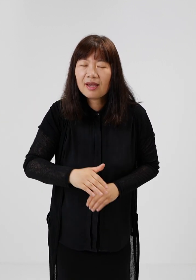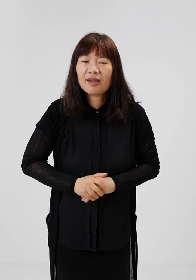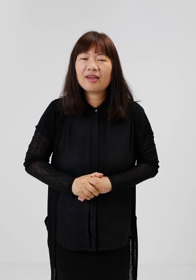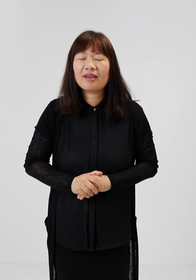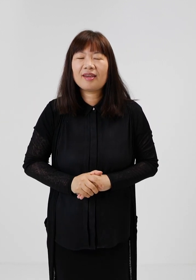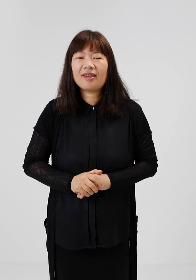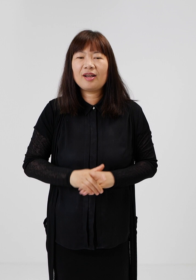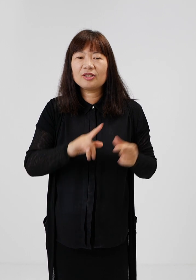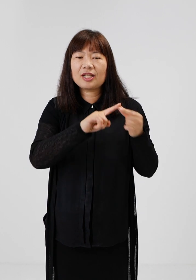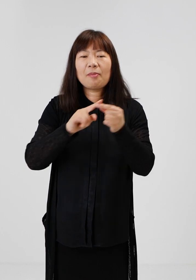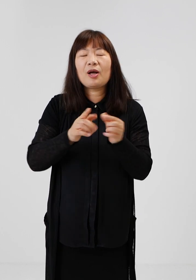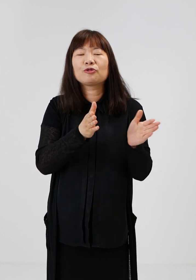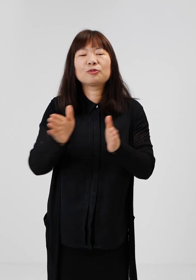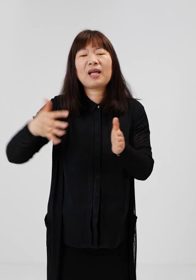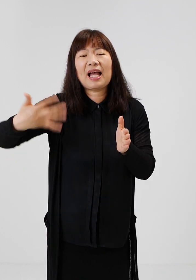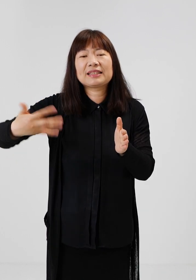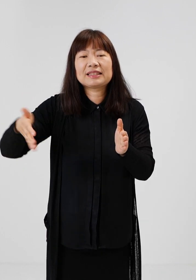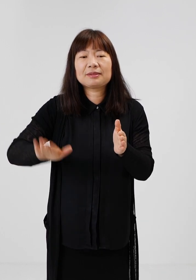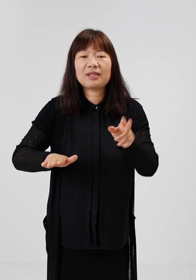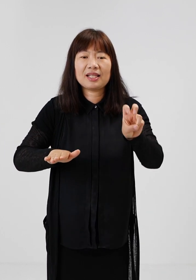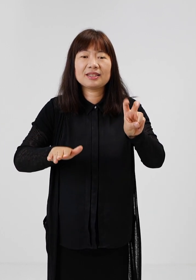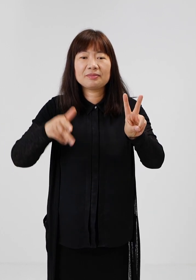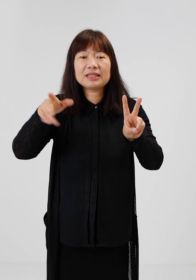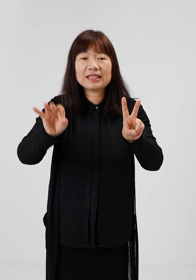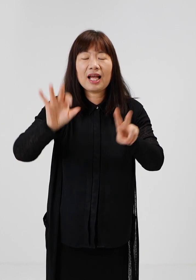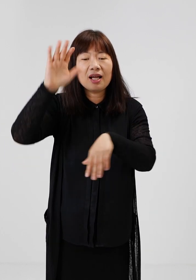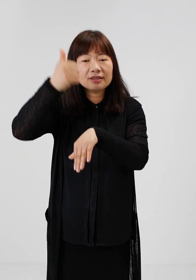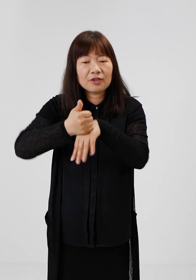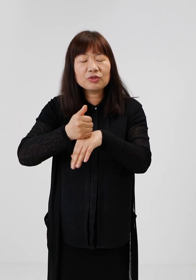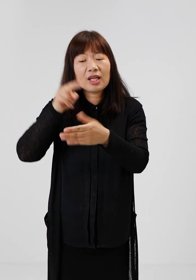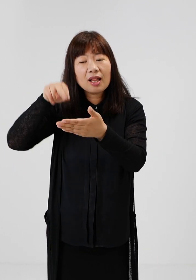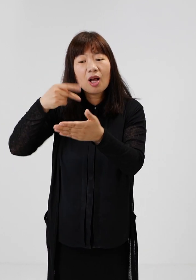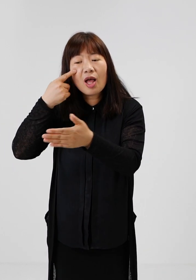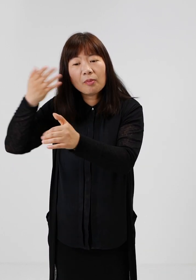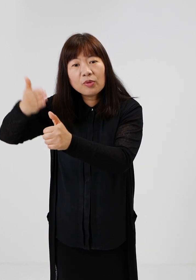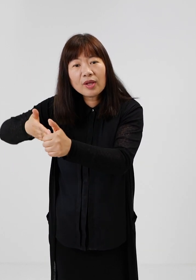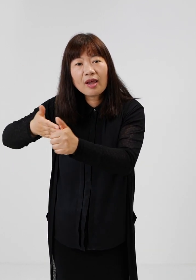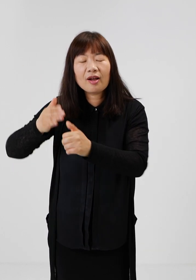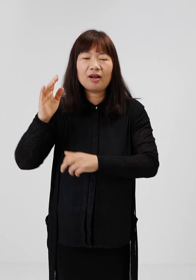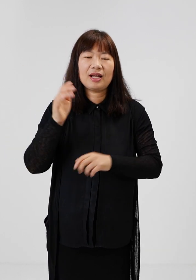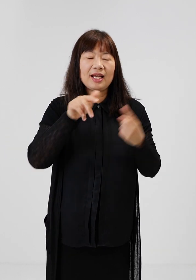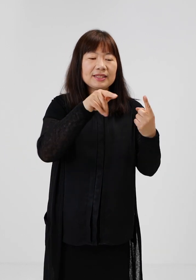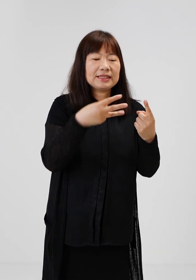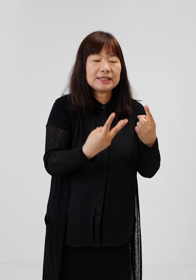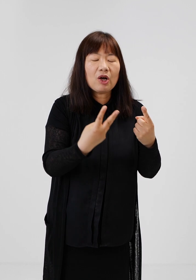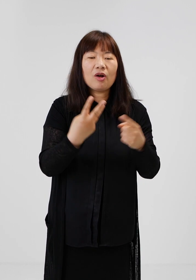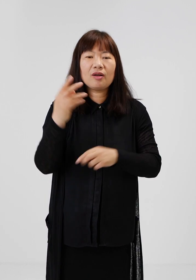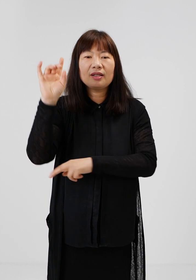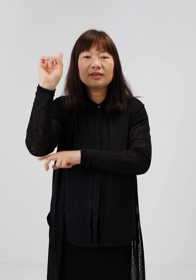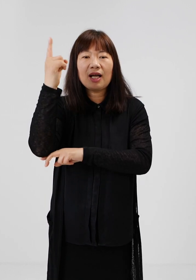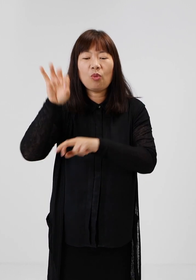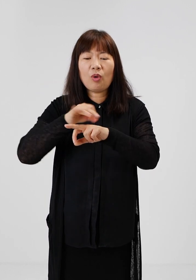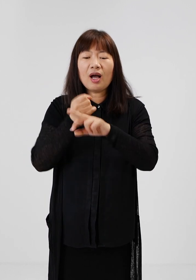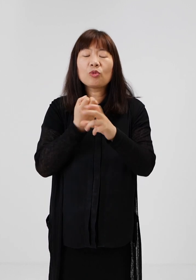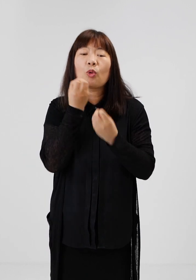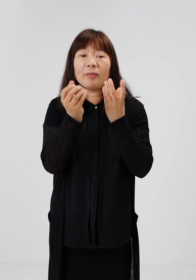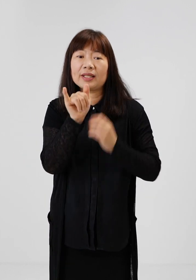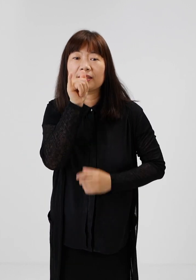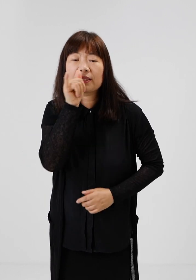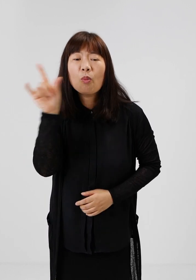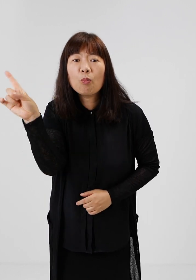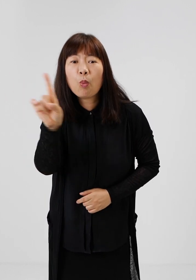저는 자막은 아직 준비를 안 했지만 22장을 여러분 나중에 보시면 다윗이 1절에 이런 고백을 터뜨립니다.